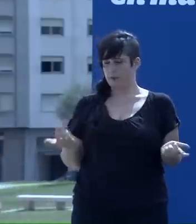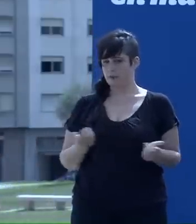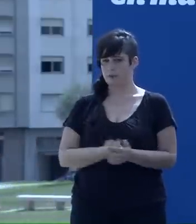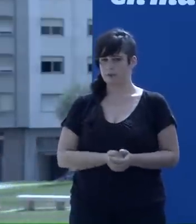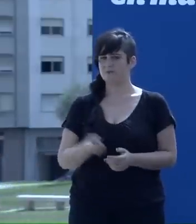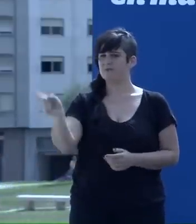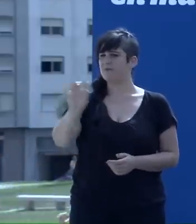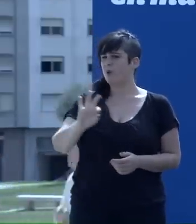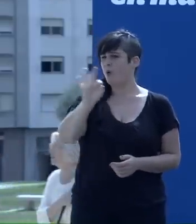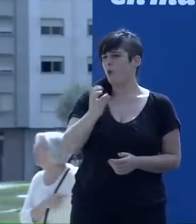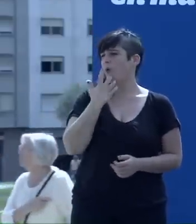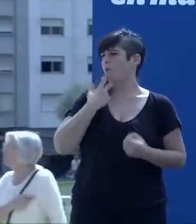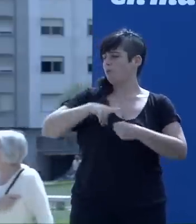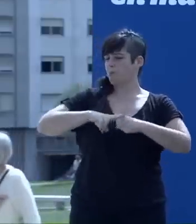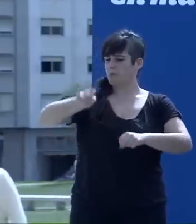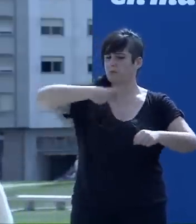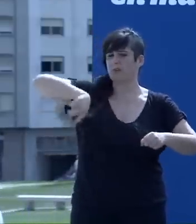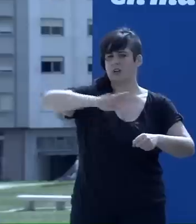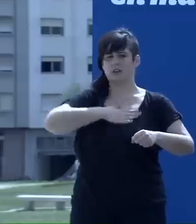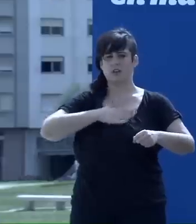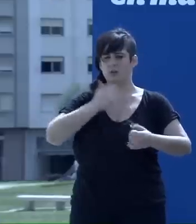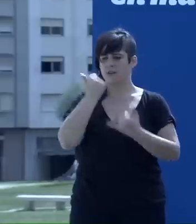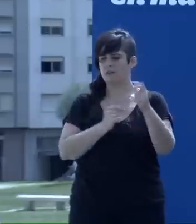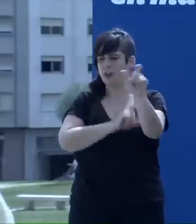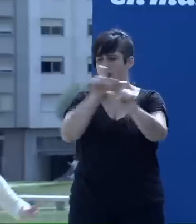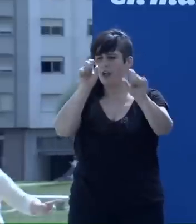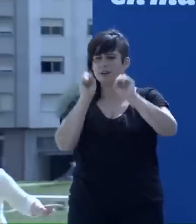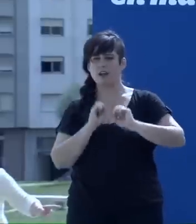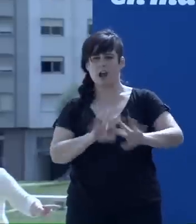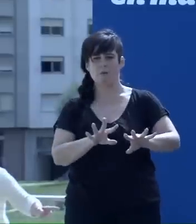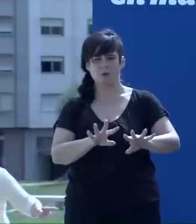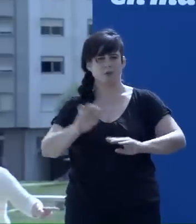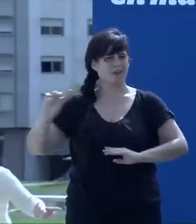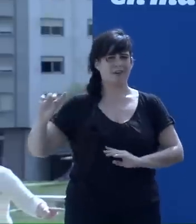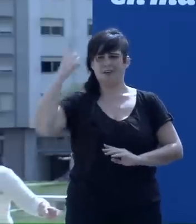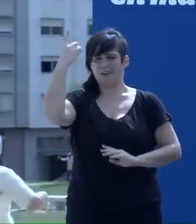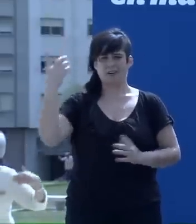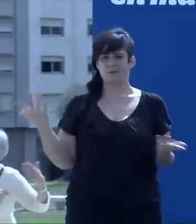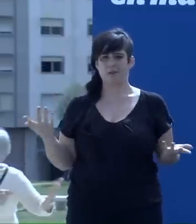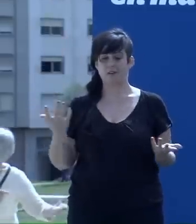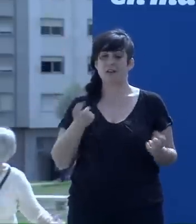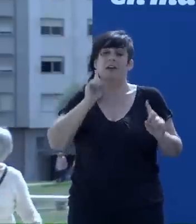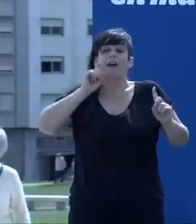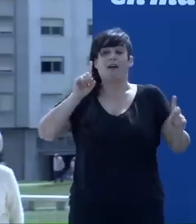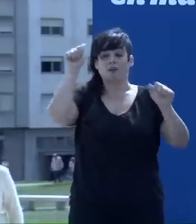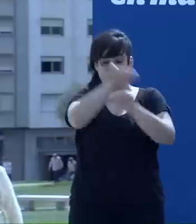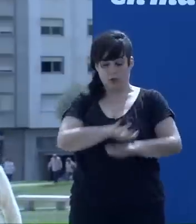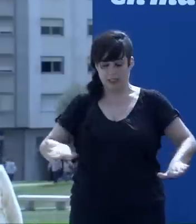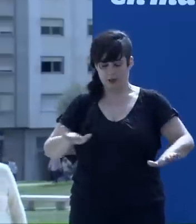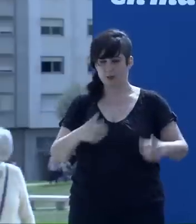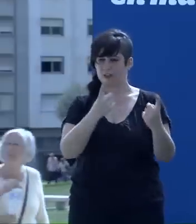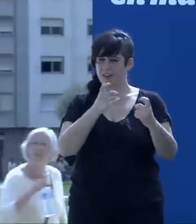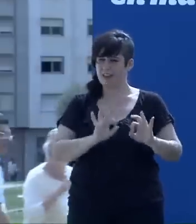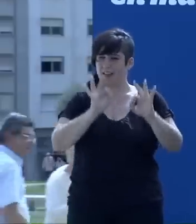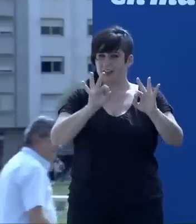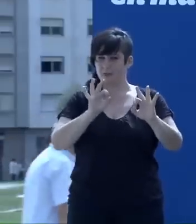a nosa provincia que máis abandona os nenos con necesidades educativas especiais? É onde máis se reduciu